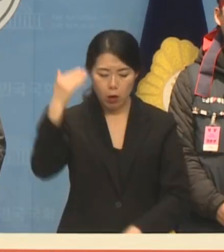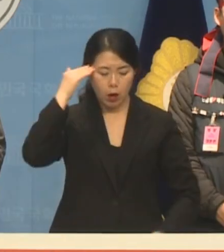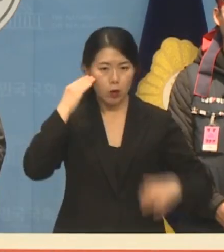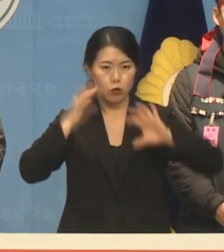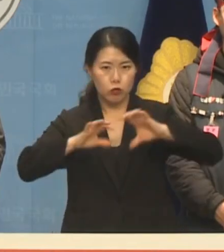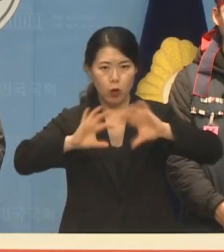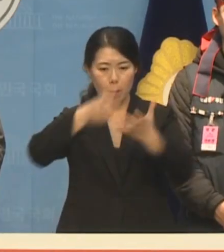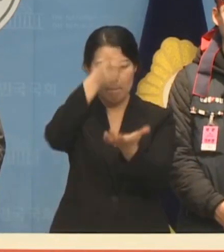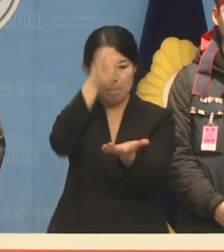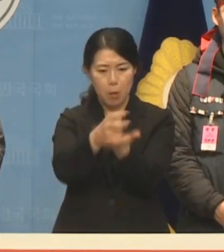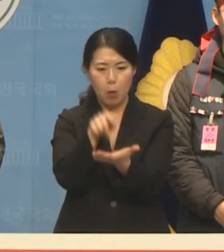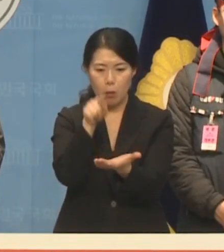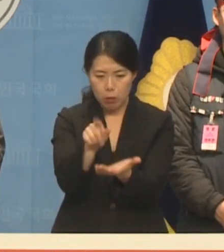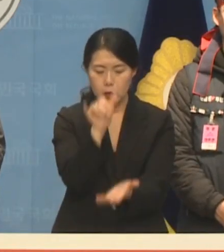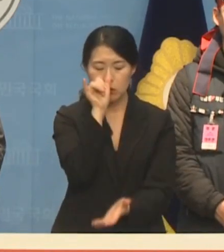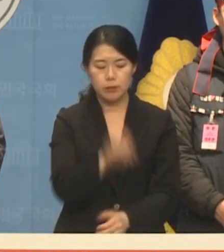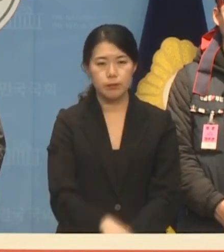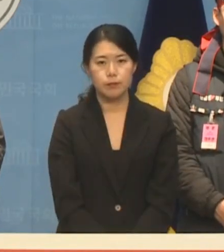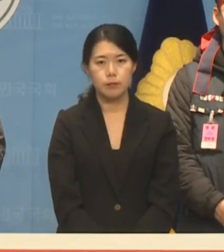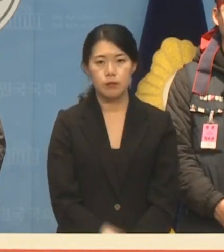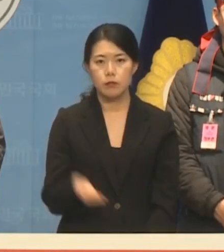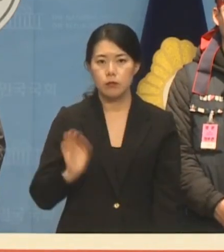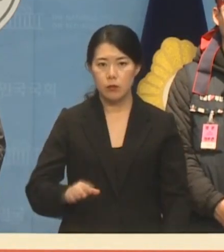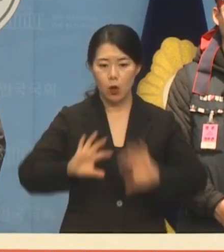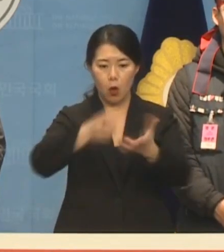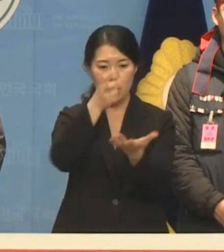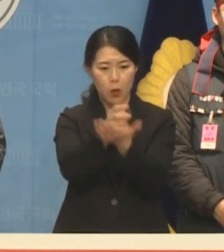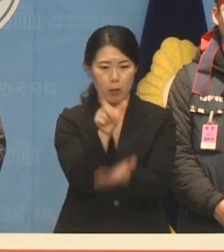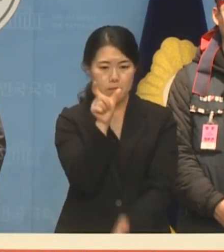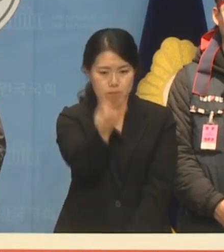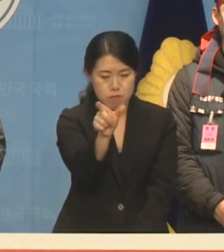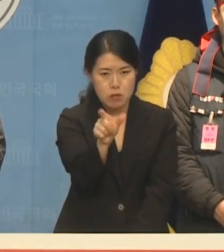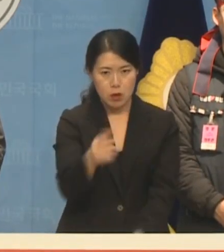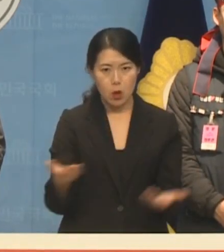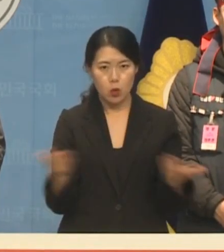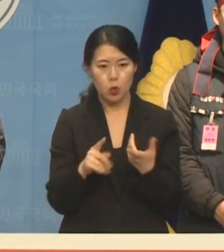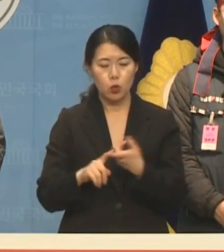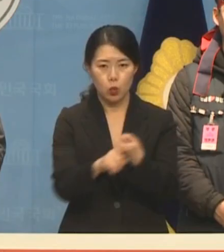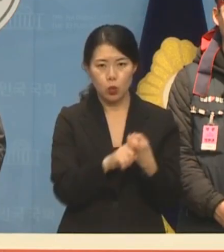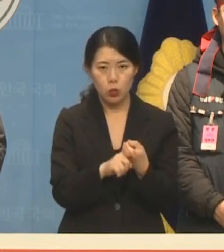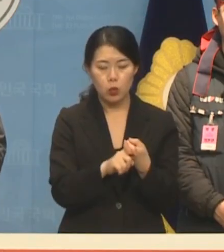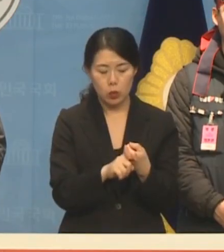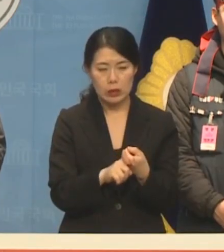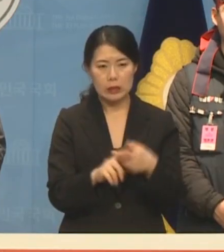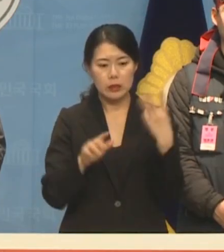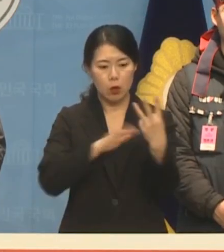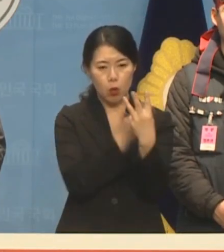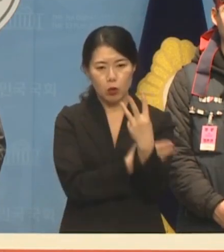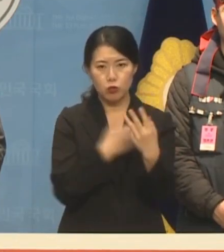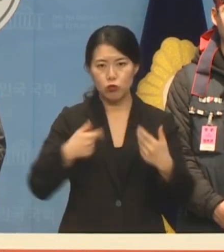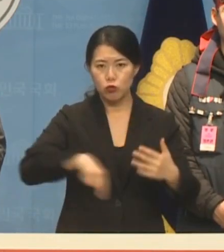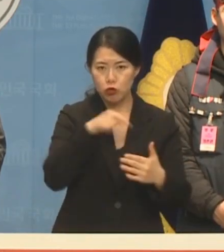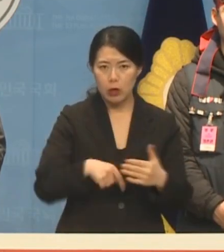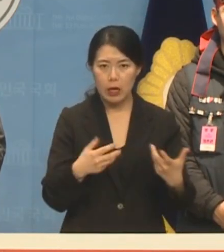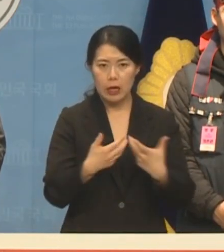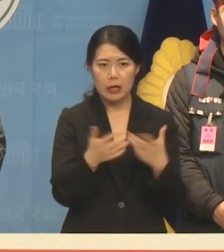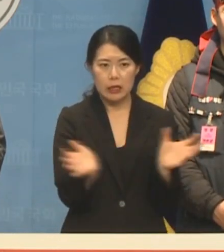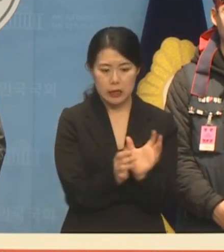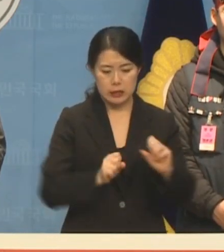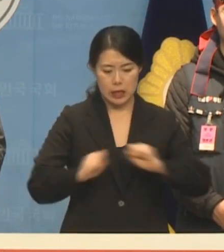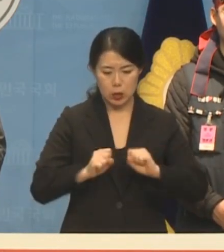대한민국 헌법이 보장하고 있다. 그런데 헌법에 명시된 노동 3권 중 단체 행동권을